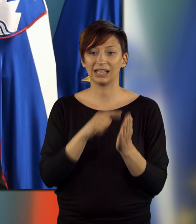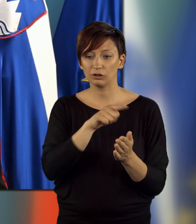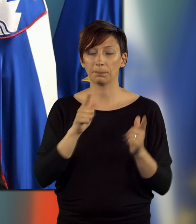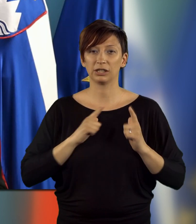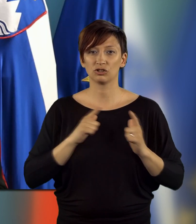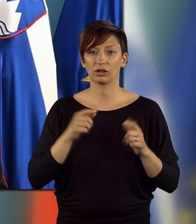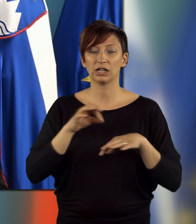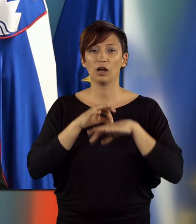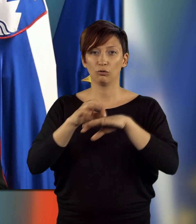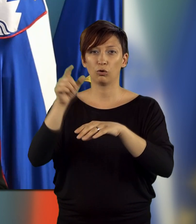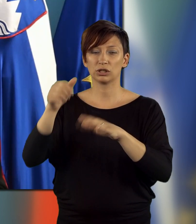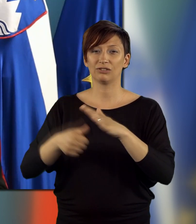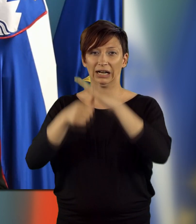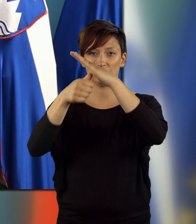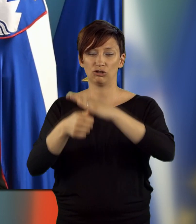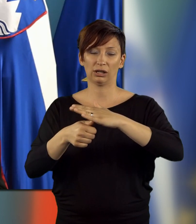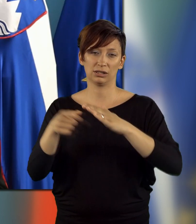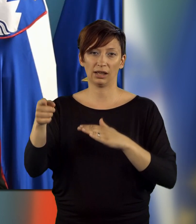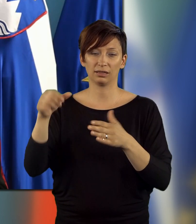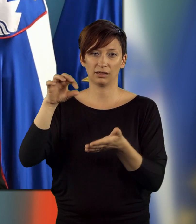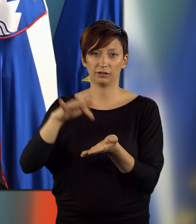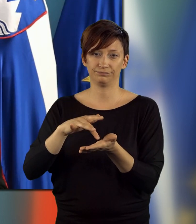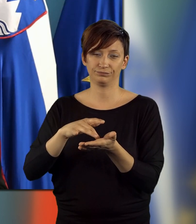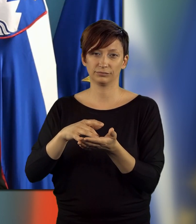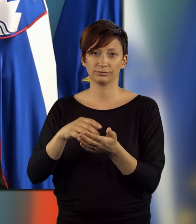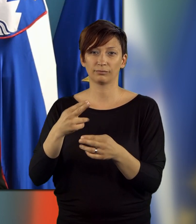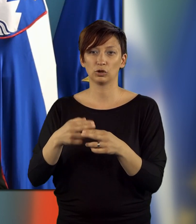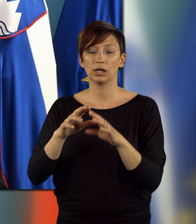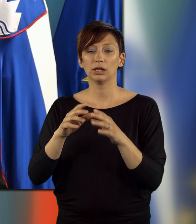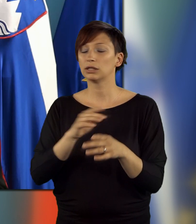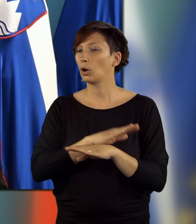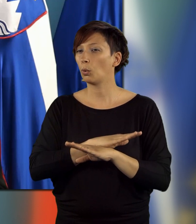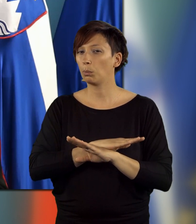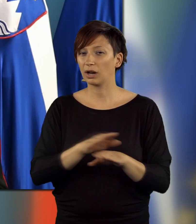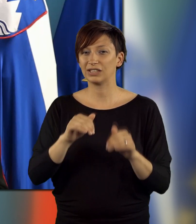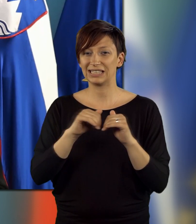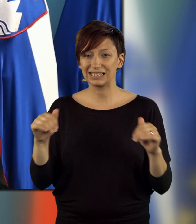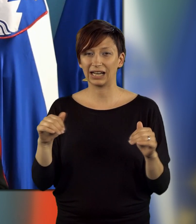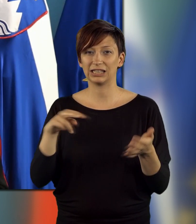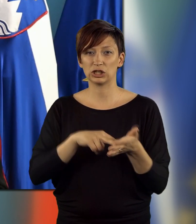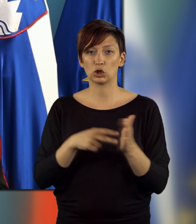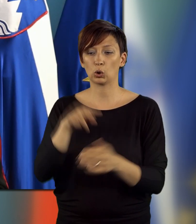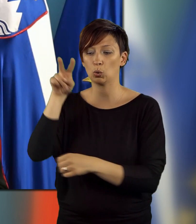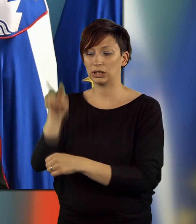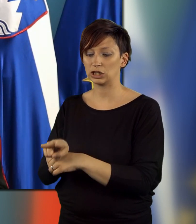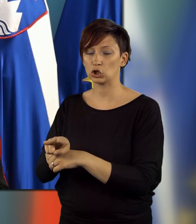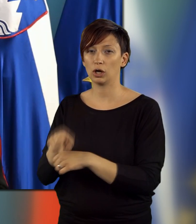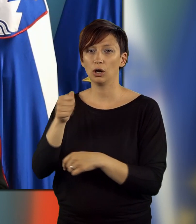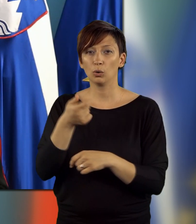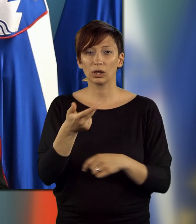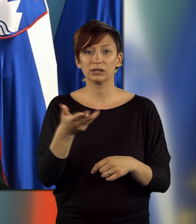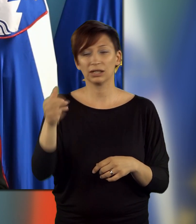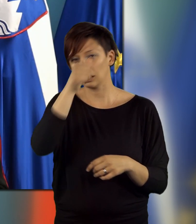in pričakovanje vodstva UKC, da upravi vse ukrepe, da upravi izredni strokovni nadzor,